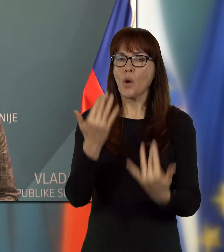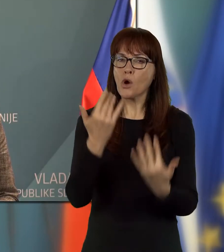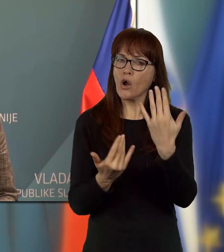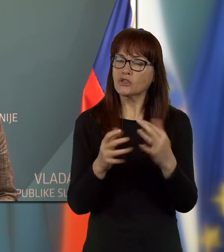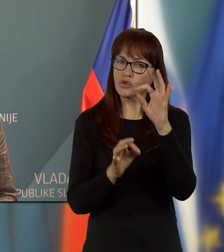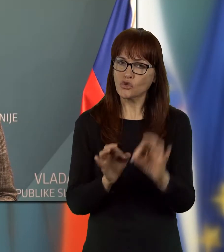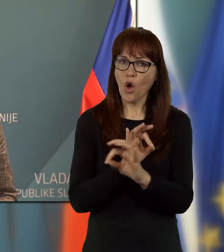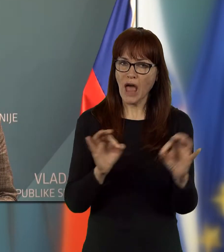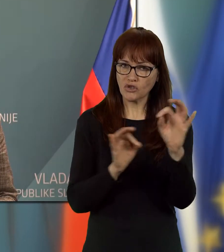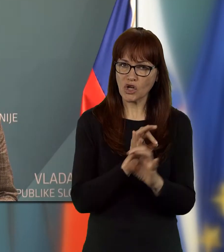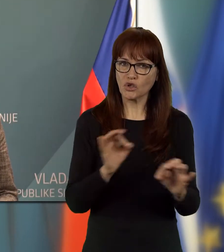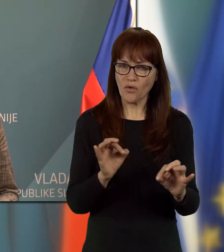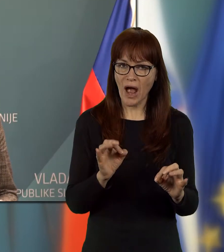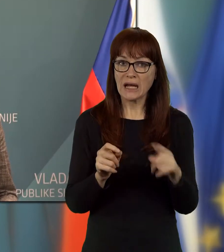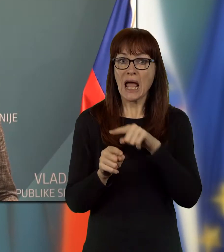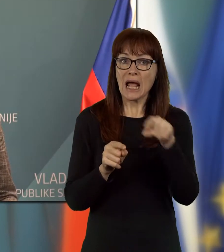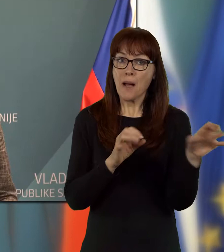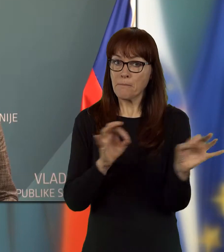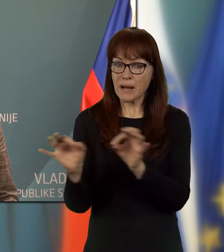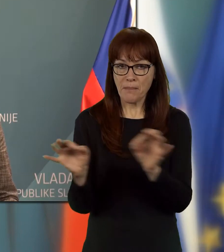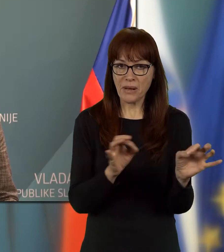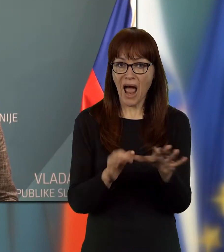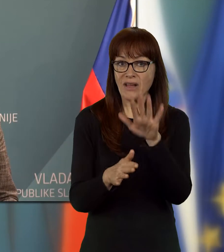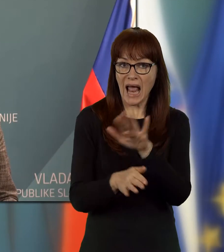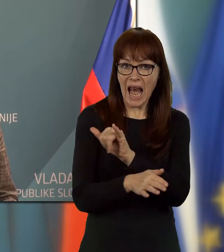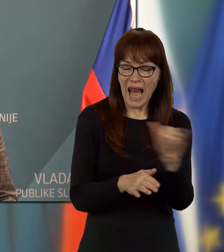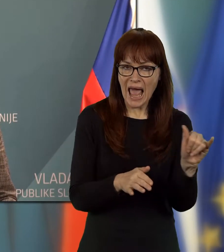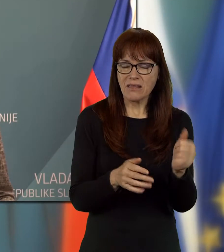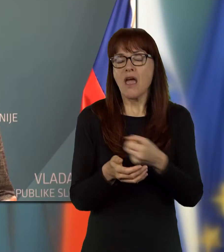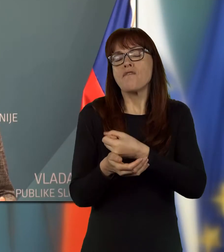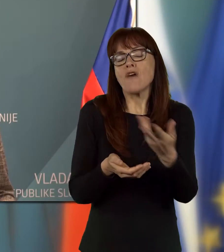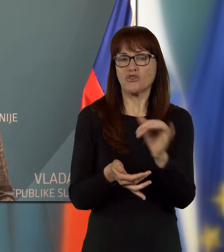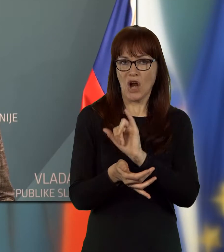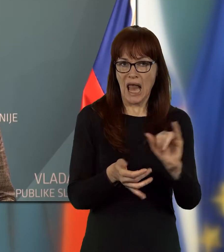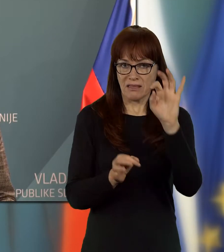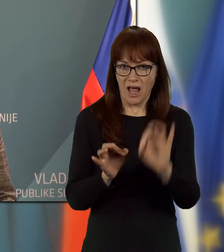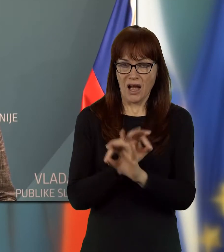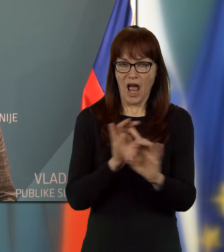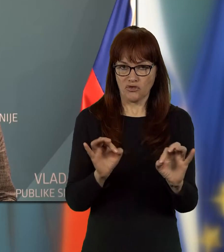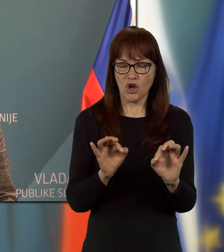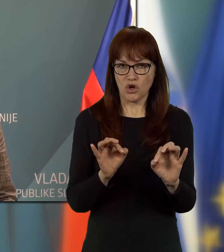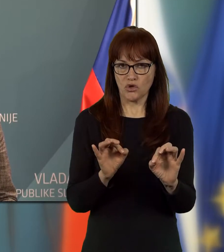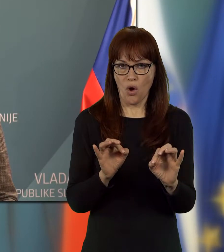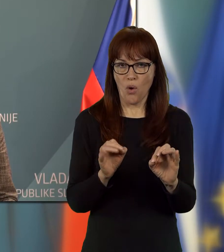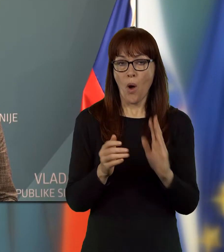proračunsko načrtovanje. K pripravi letnih in večletnih načrtov